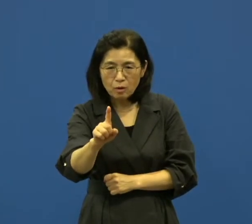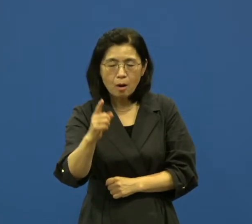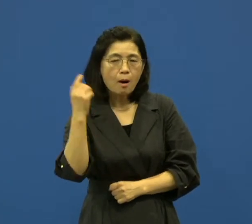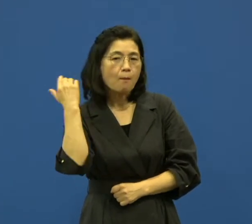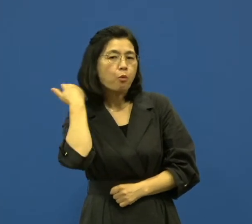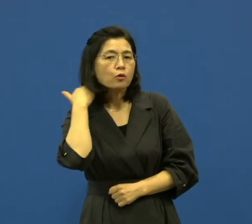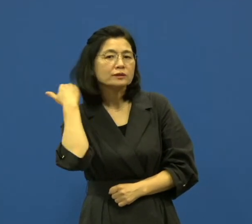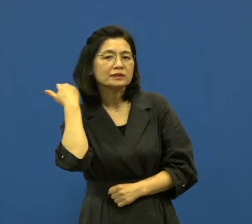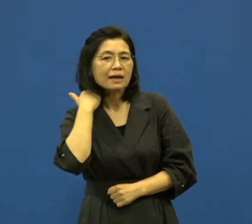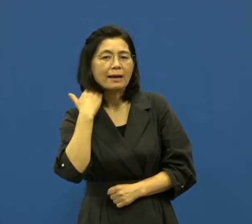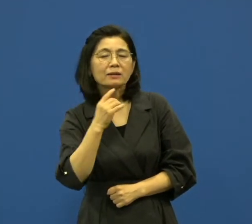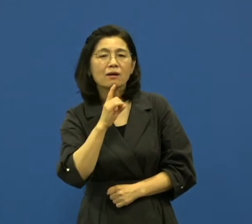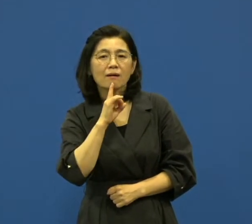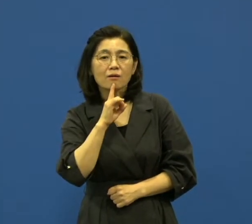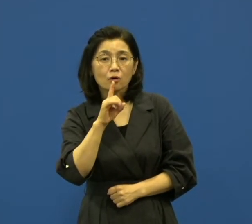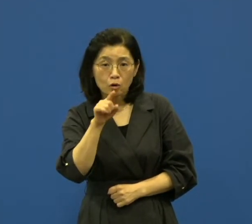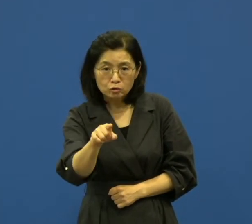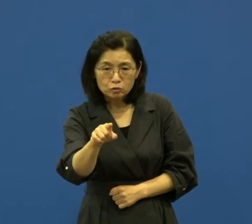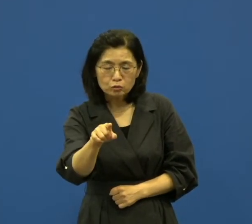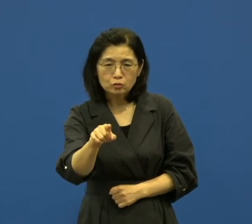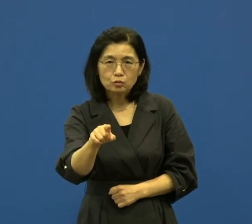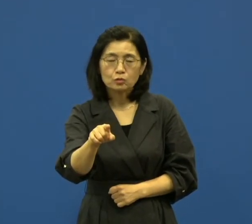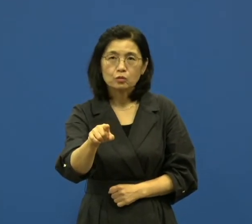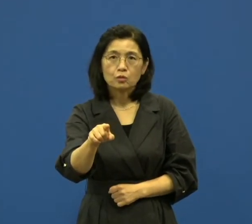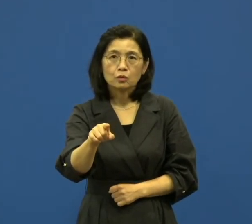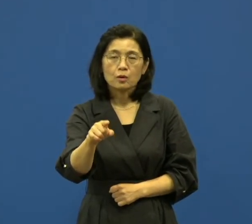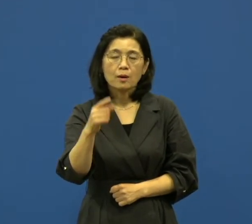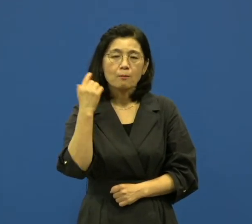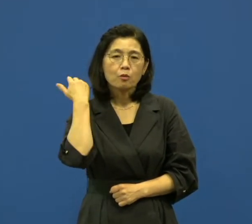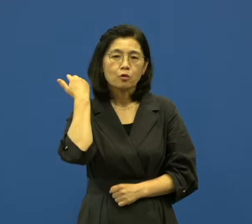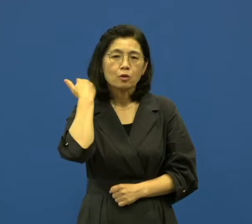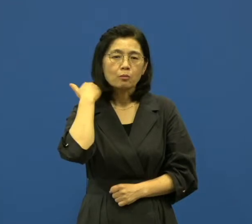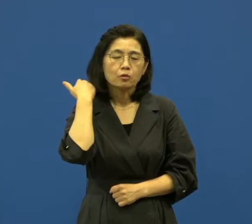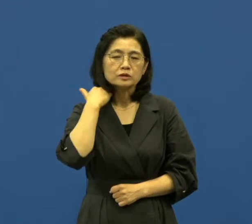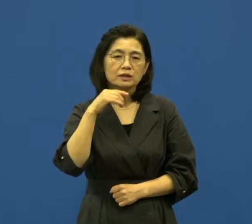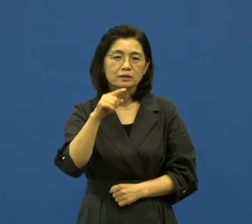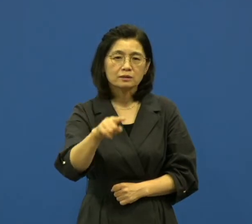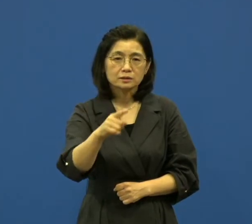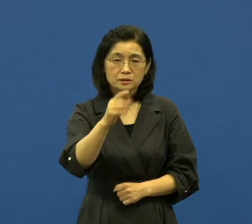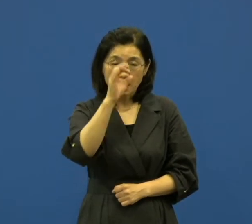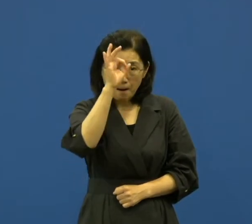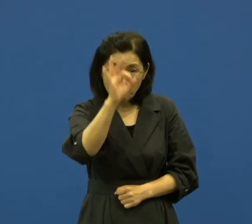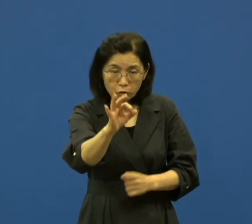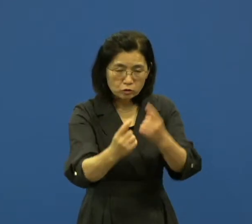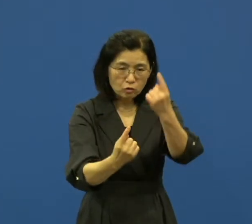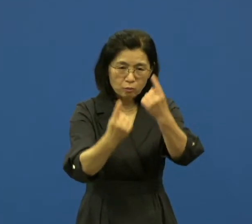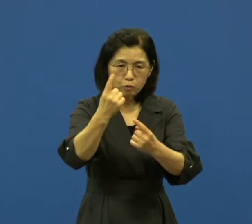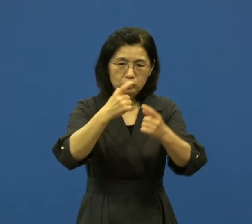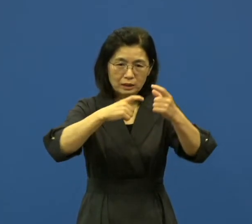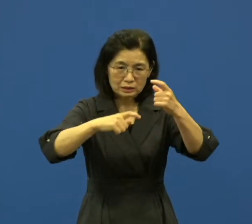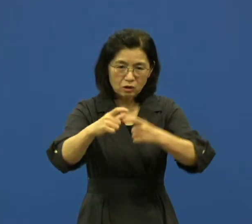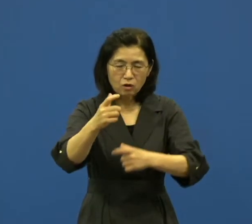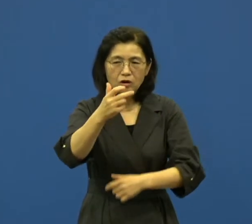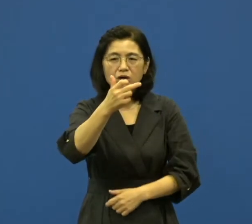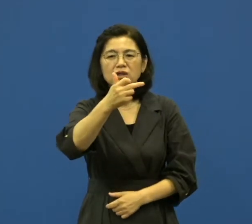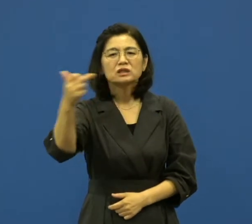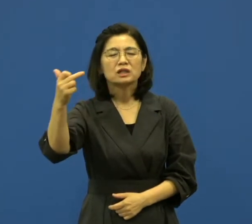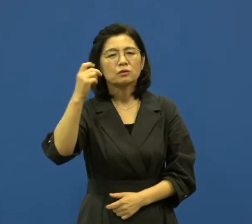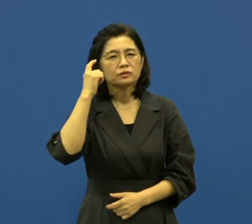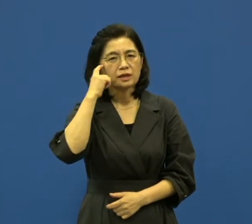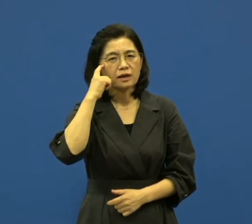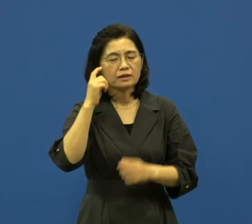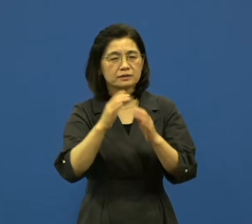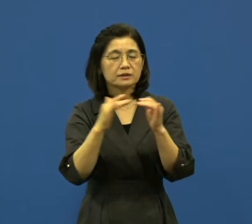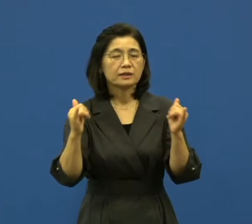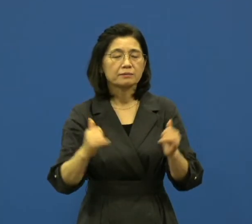보이지 않는 것이 보이는 것보다 훨씬 더 크다는 걸 믿고 사는 사람. 이런 세상의